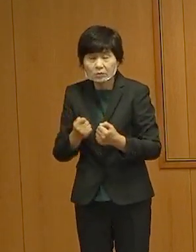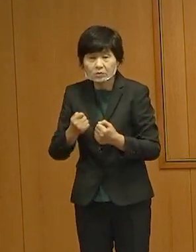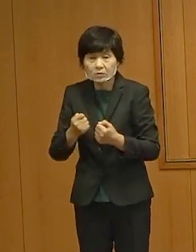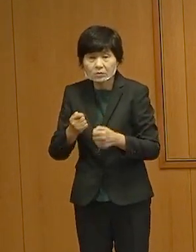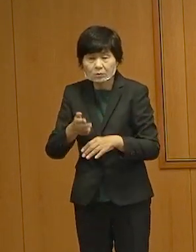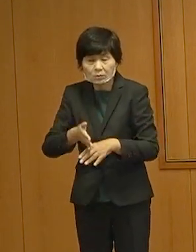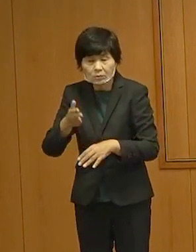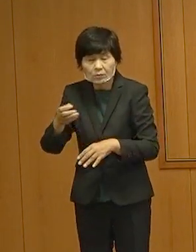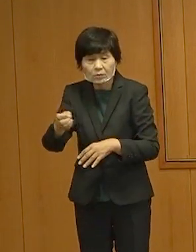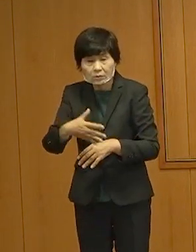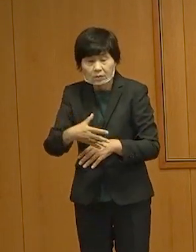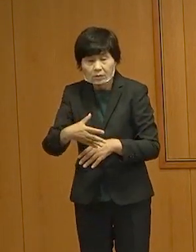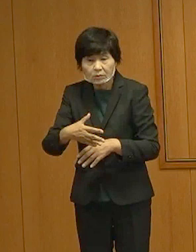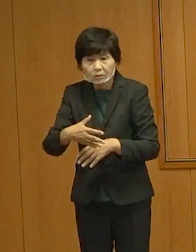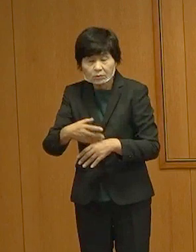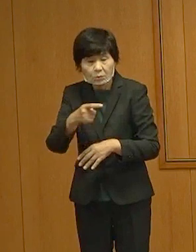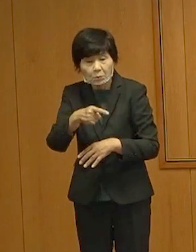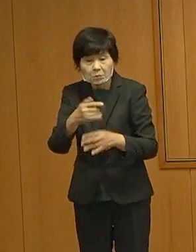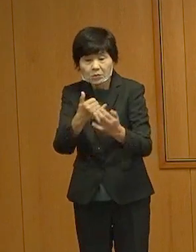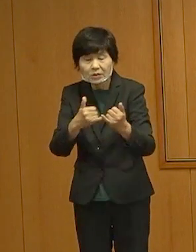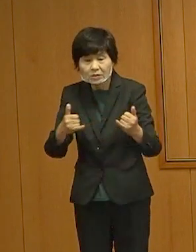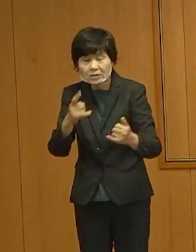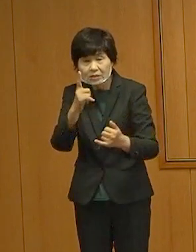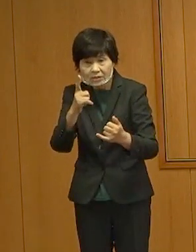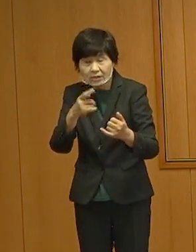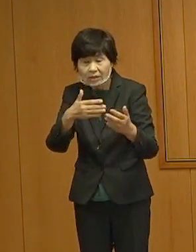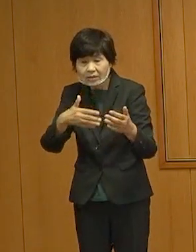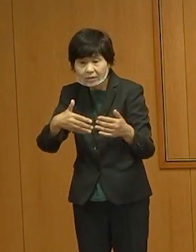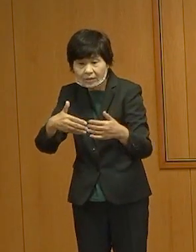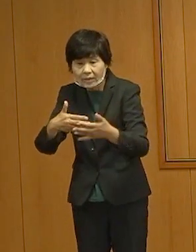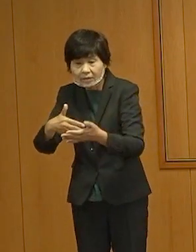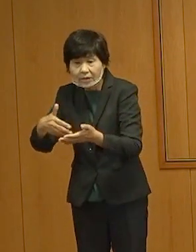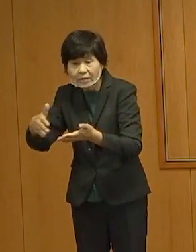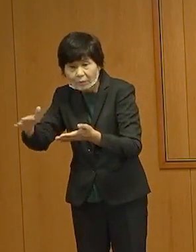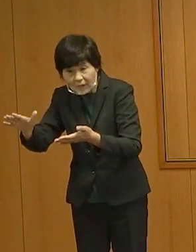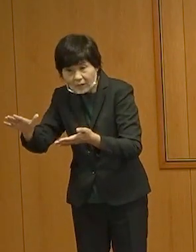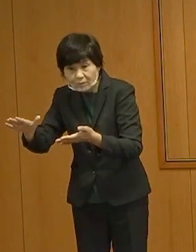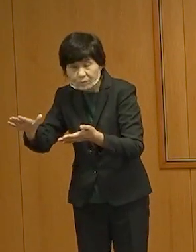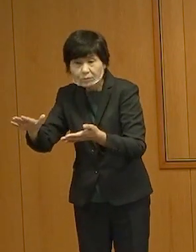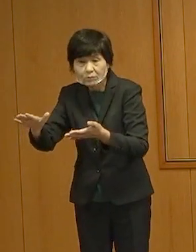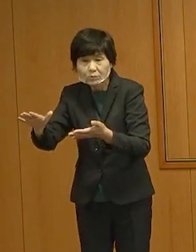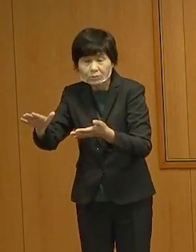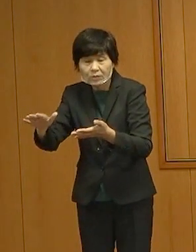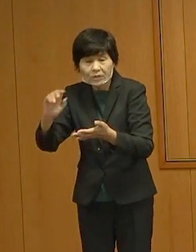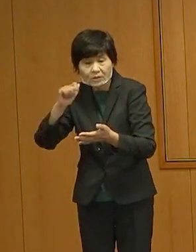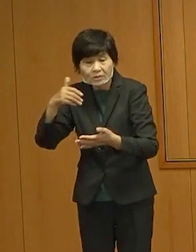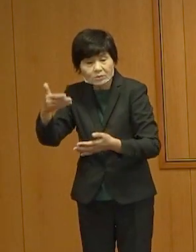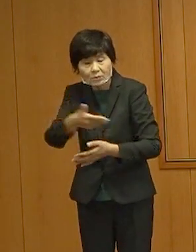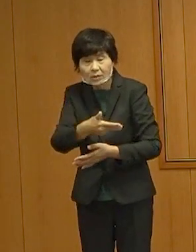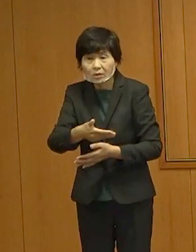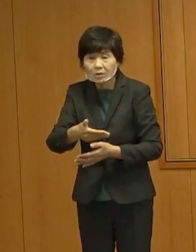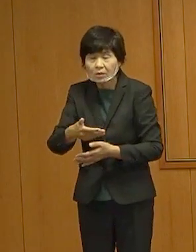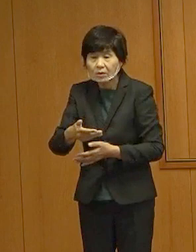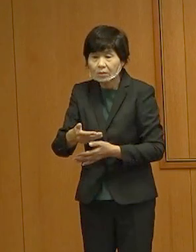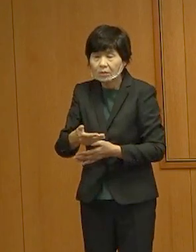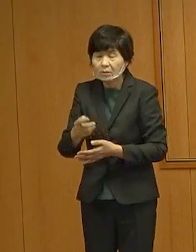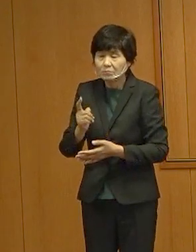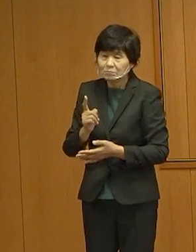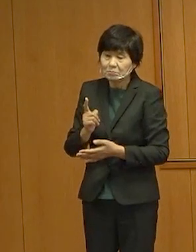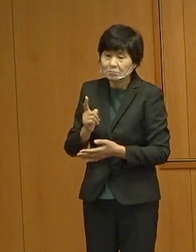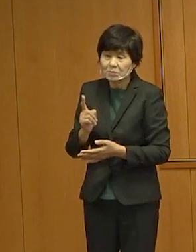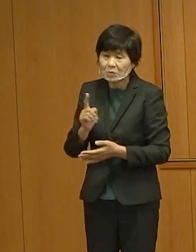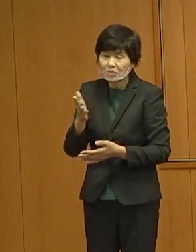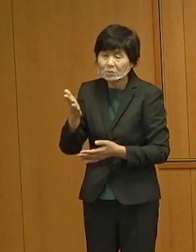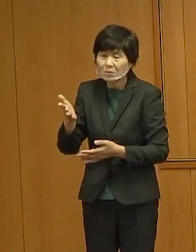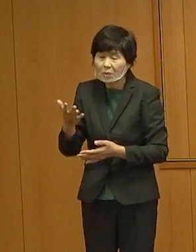その方たちにちょっと一旦出てもらうとかっていうのもそれ はどうでしょうかね。それは所有者が入居をさせているという